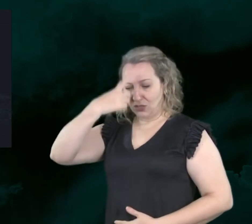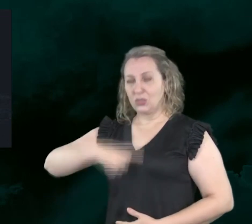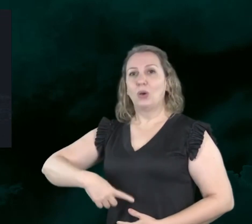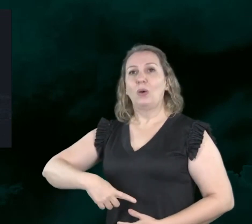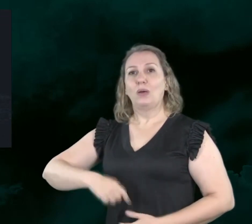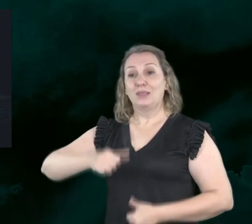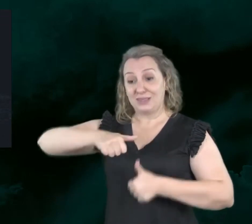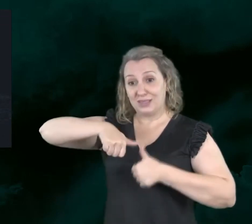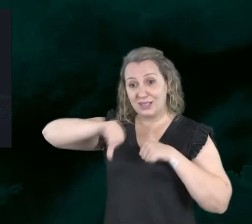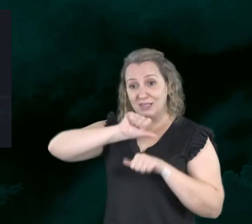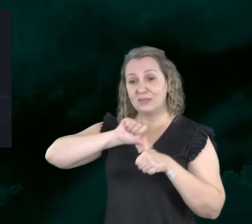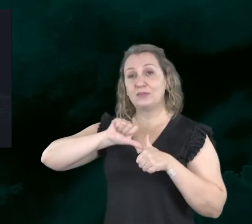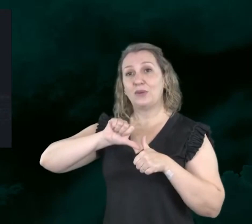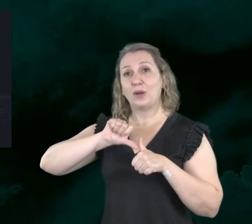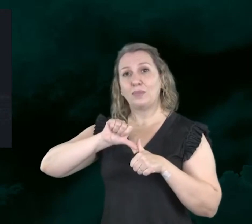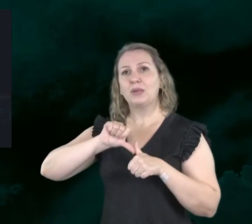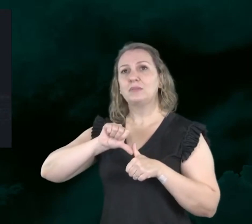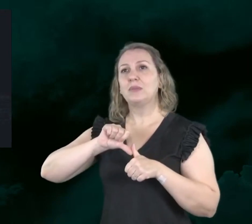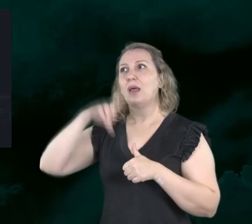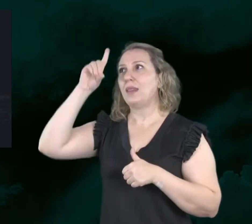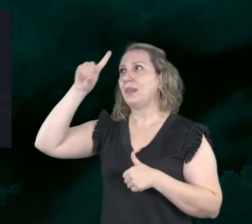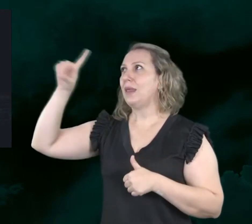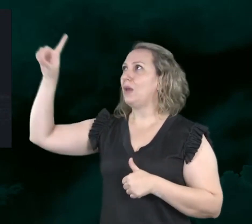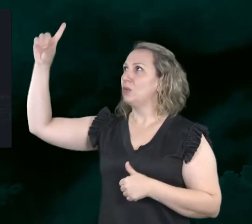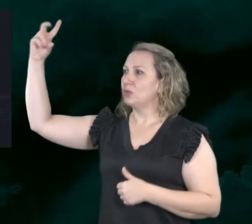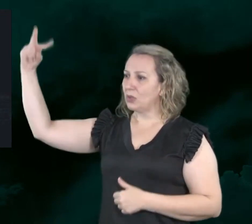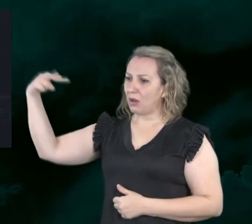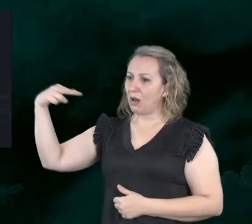aprovação. Então, a sua